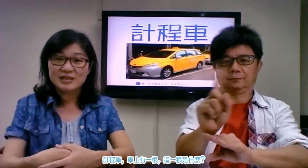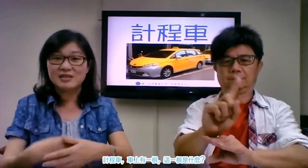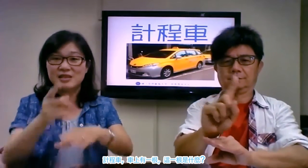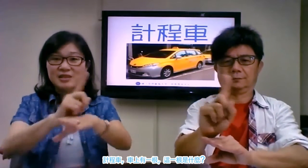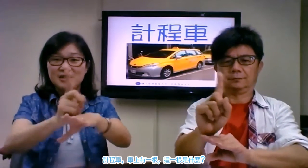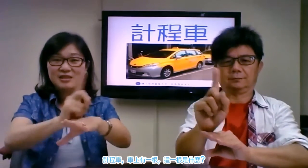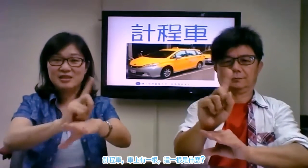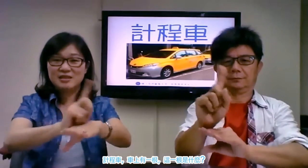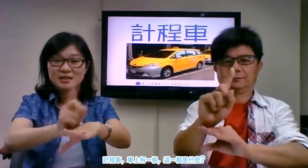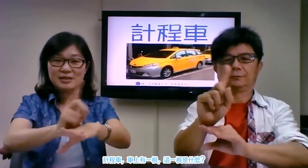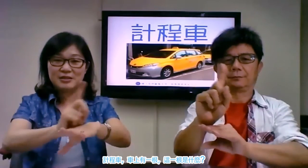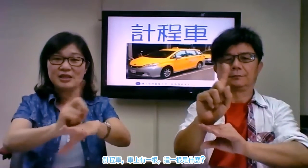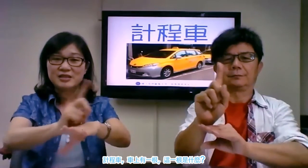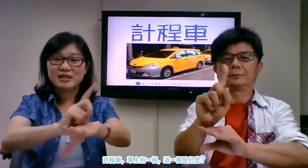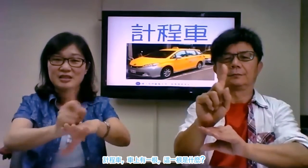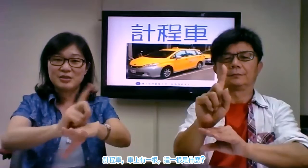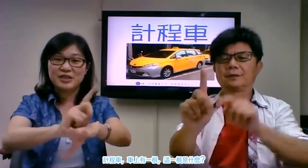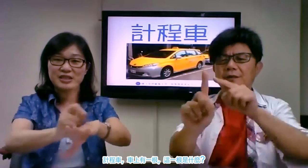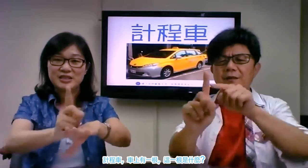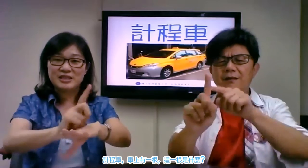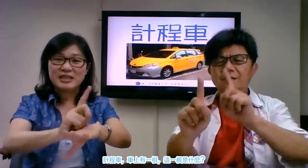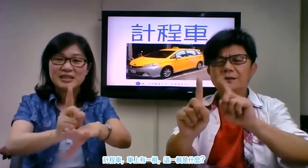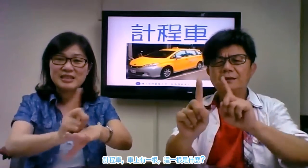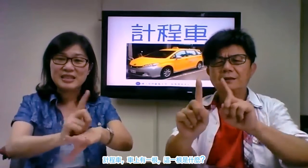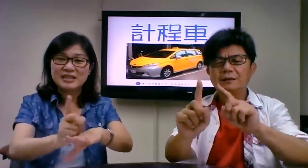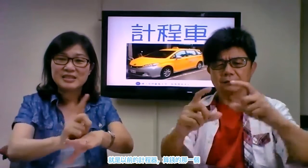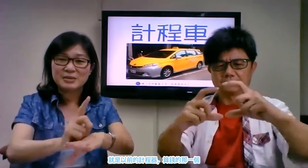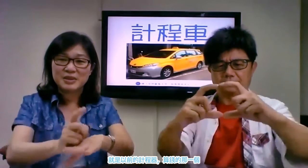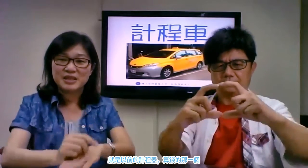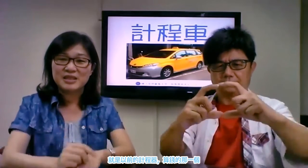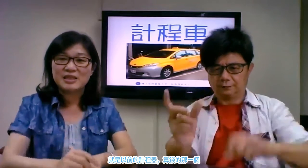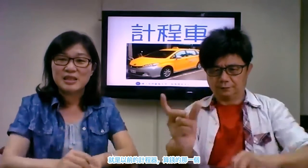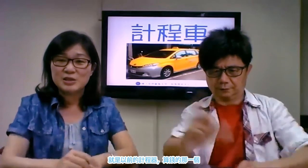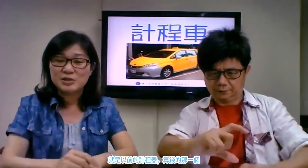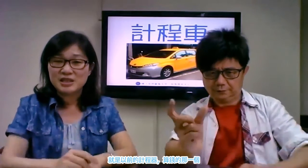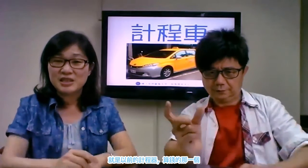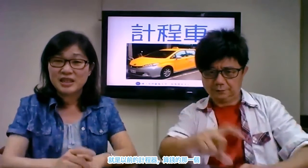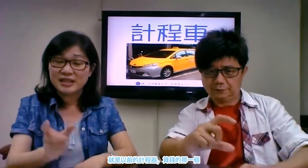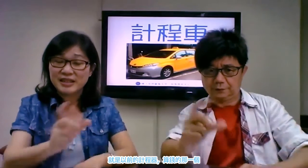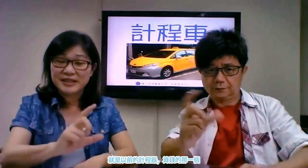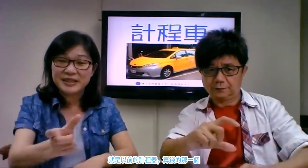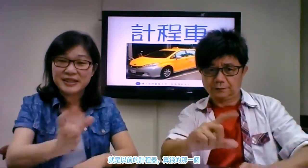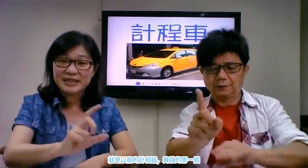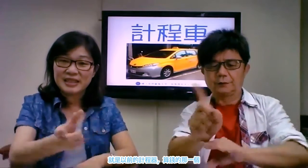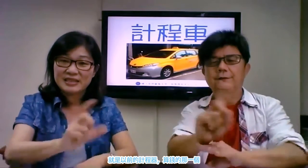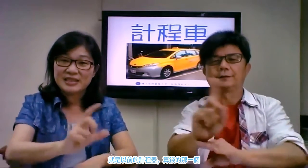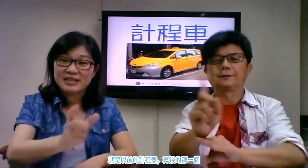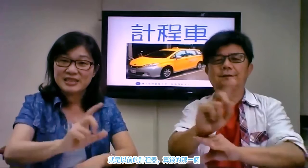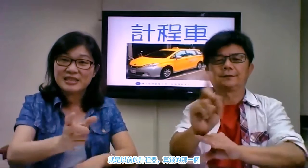计程车，车上有一根，这一根是什么呢？就是以前的那个计程器